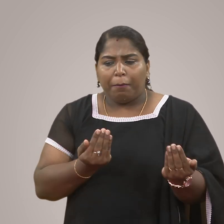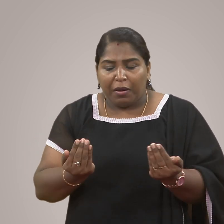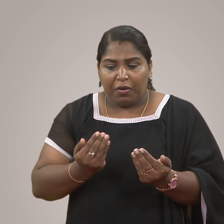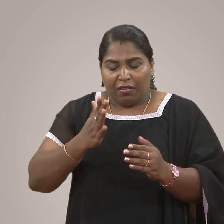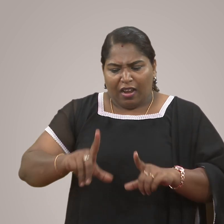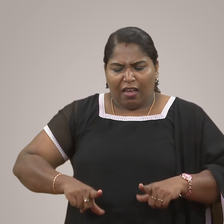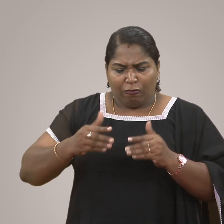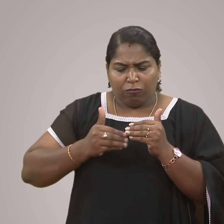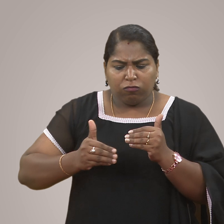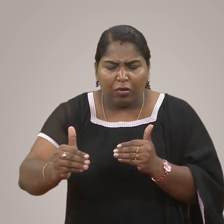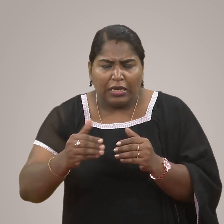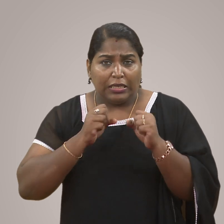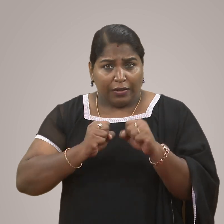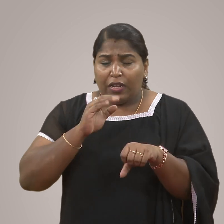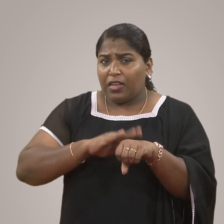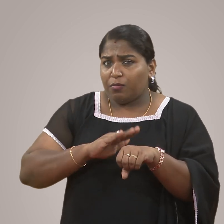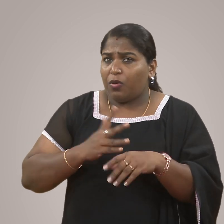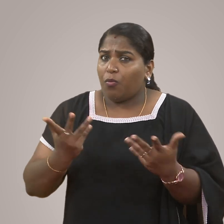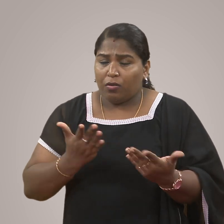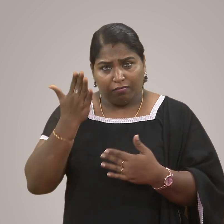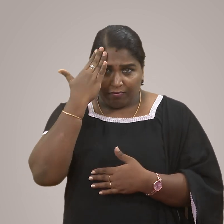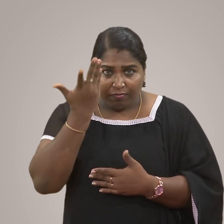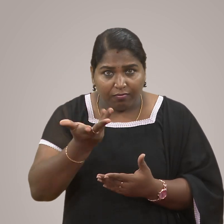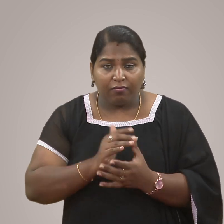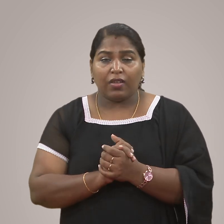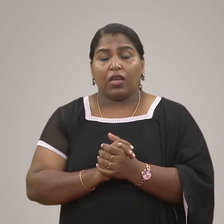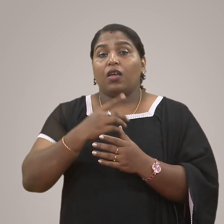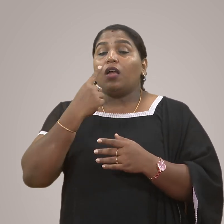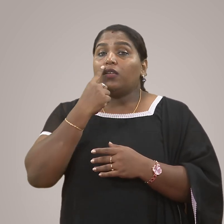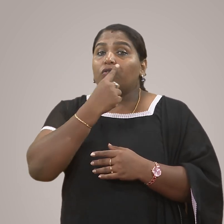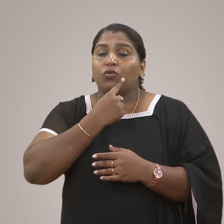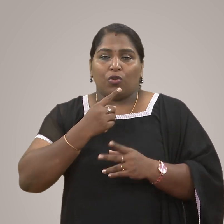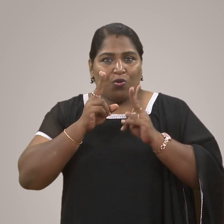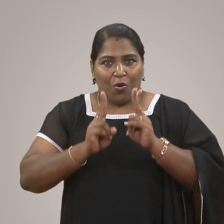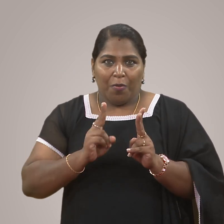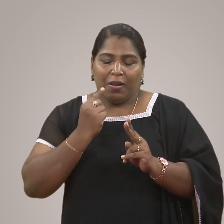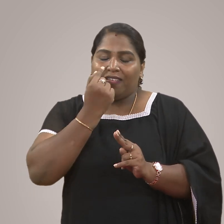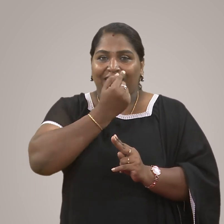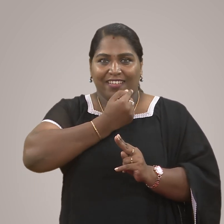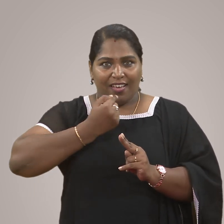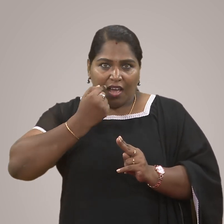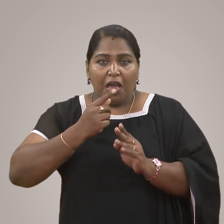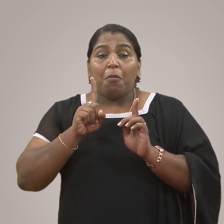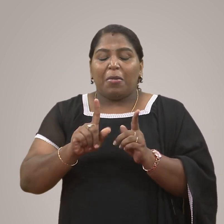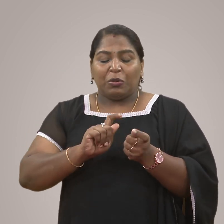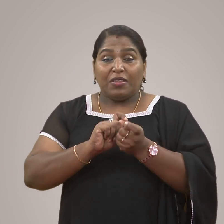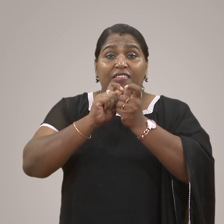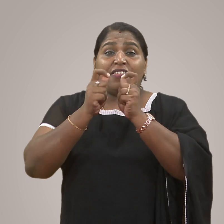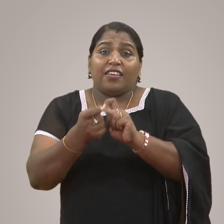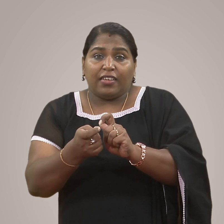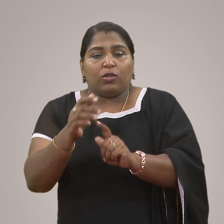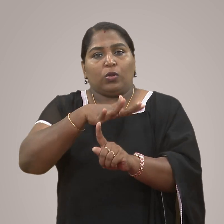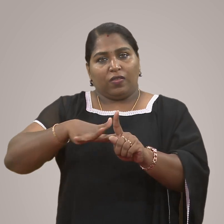എന്തൊക്കെ ബുദ്ധിമുട്ടുകൾ നേരിടുന്നു എന്ന് നിങ്ങൾ ചിന്തിച്ചിട്ടുണ്ടോ? ചുണ്ടിൻ്റെ സ്വാഭാവികമായിട്ടുള്ള ആകൃതിയിൽ